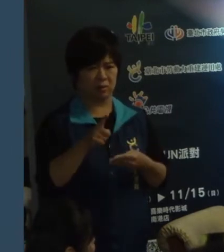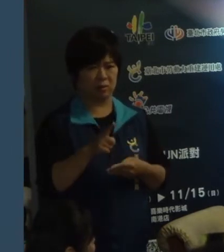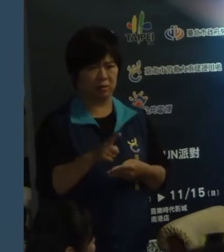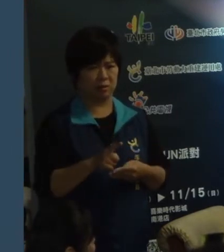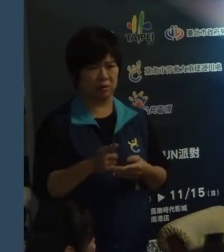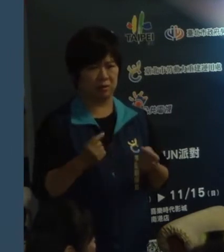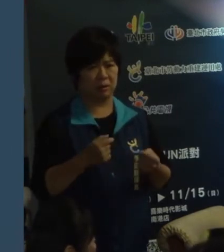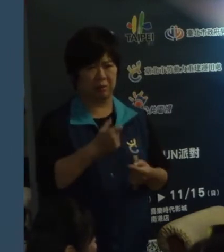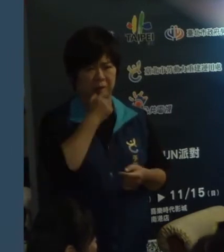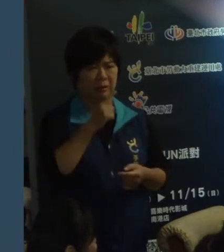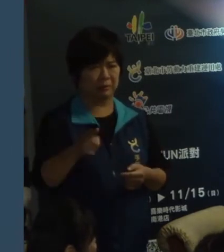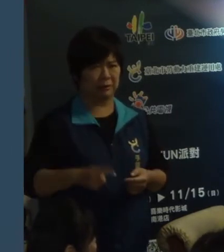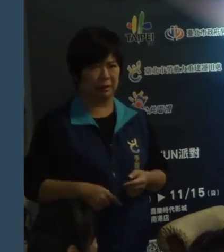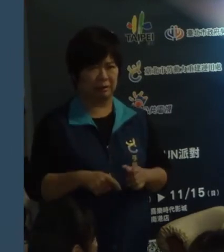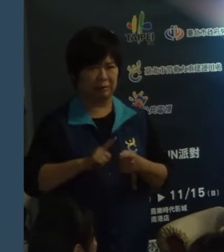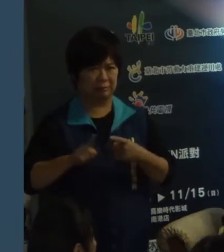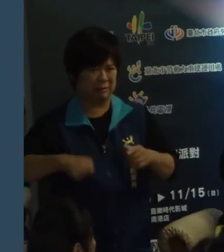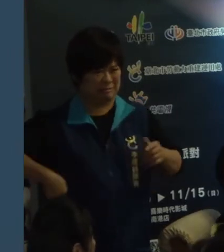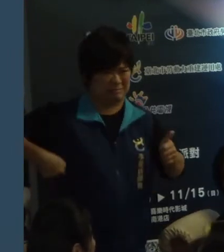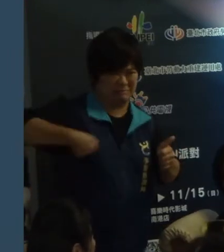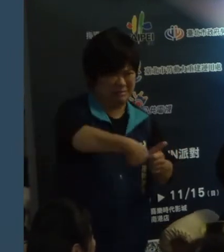捅，然后